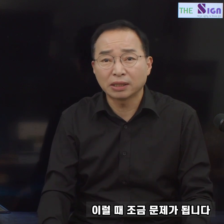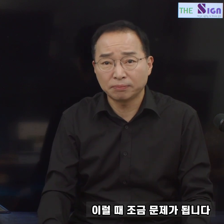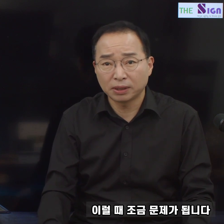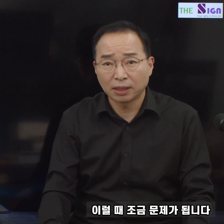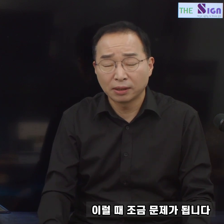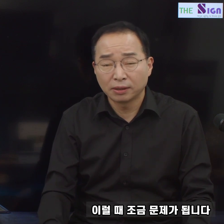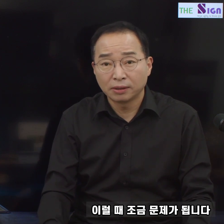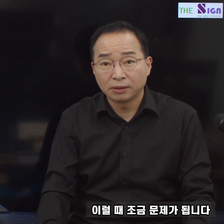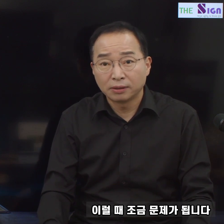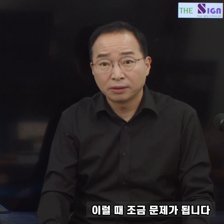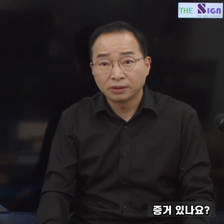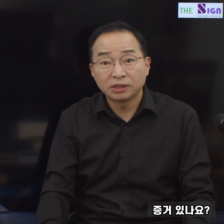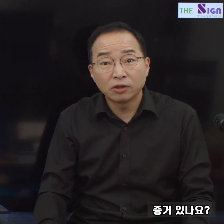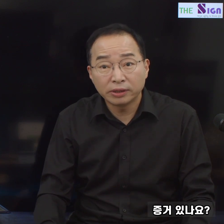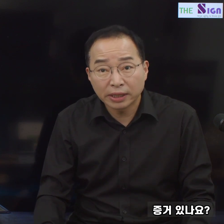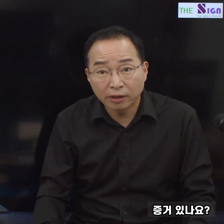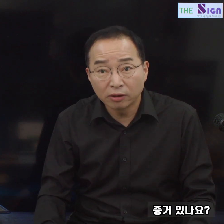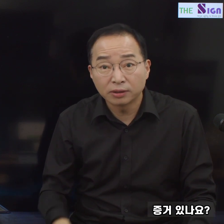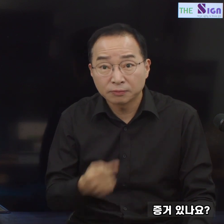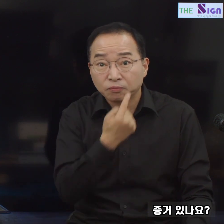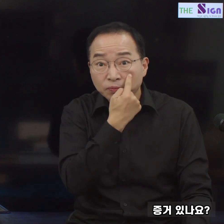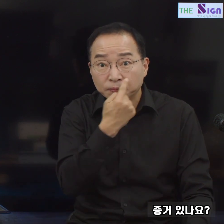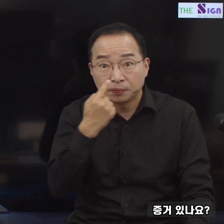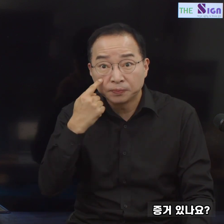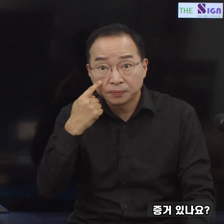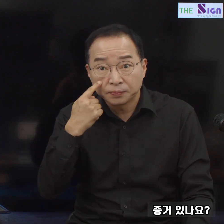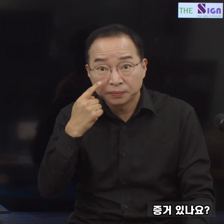됩니다. 증거 있나요?